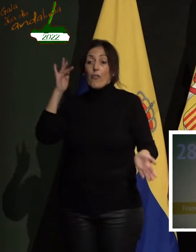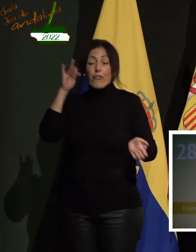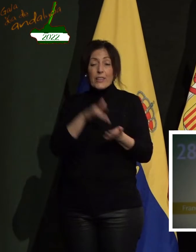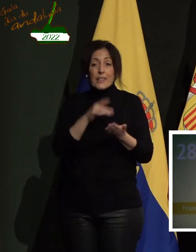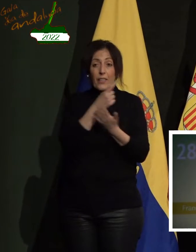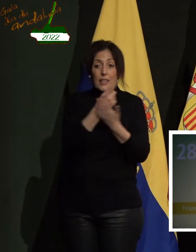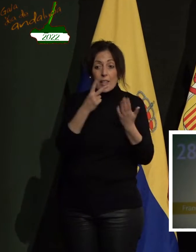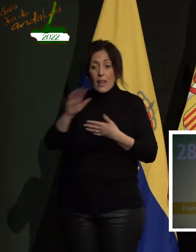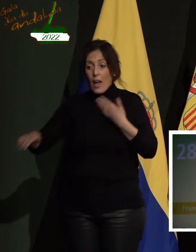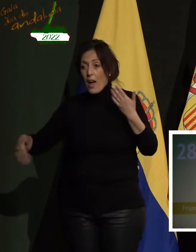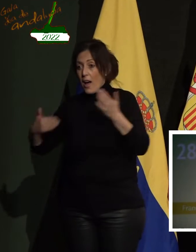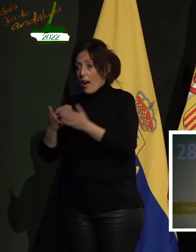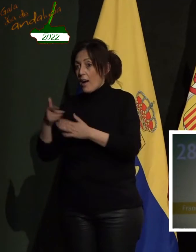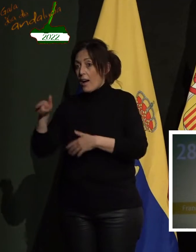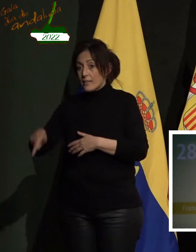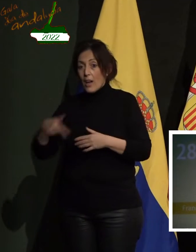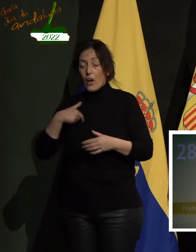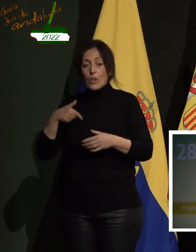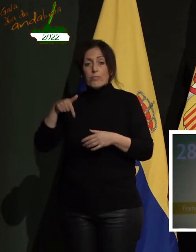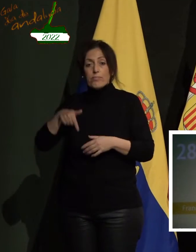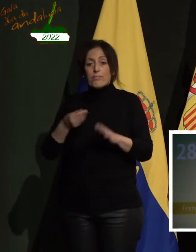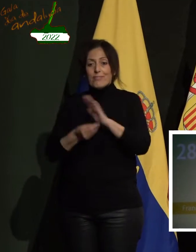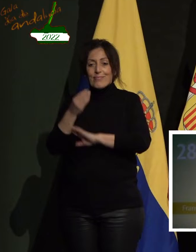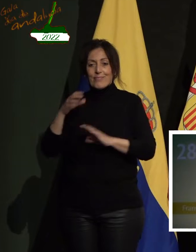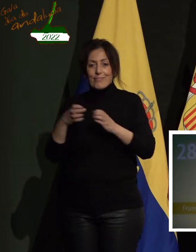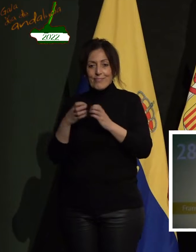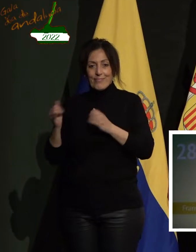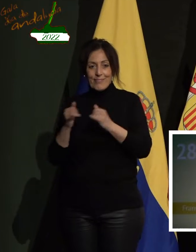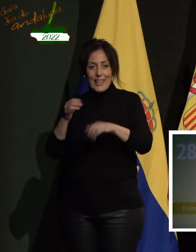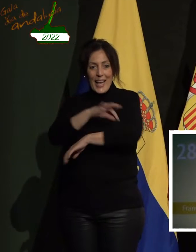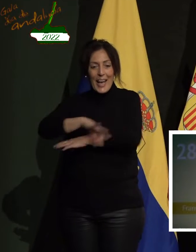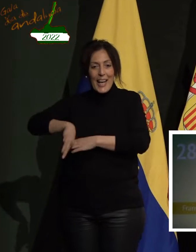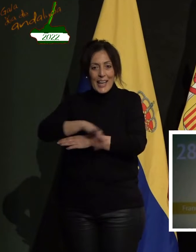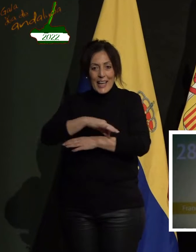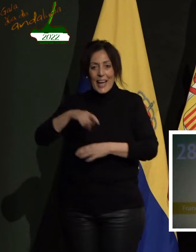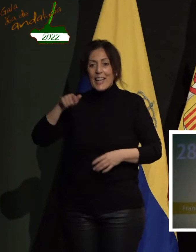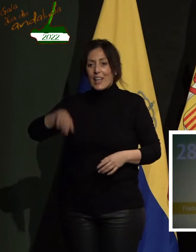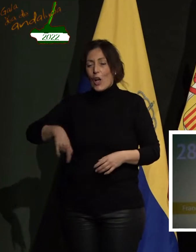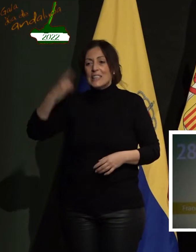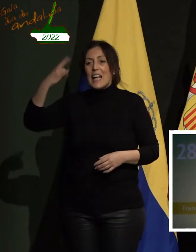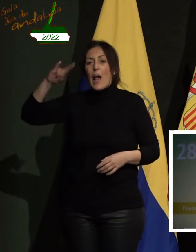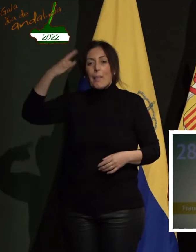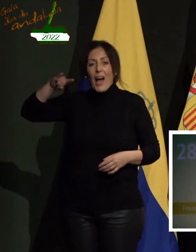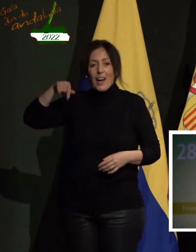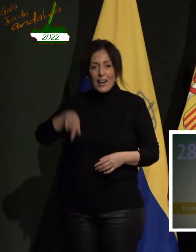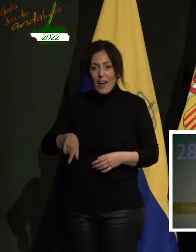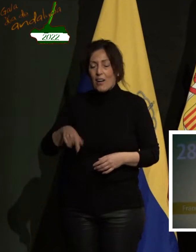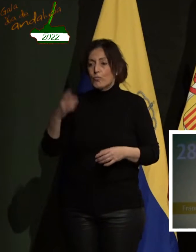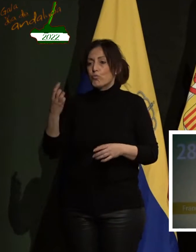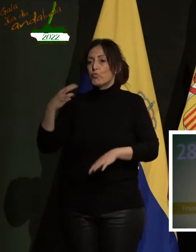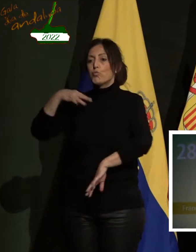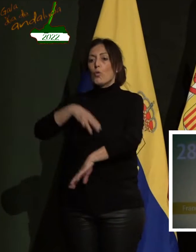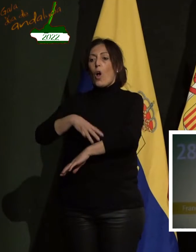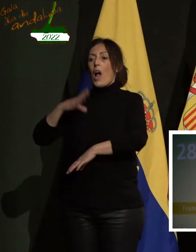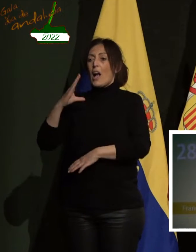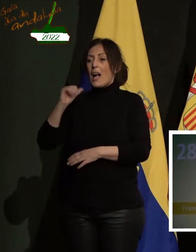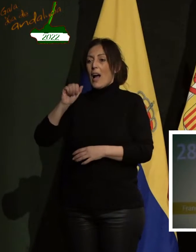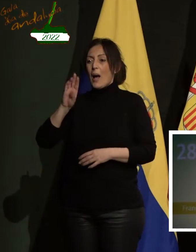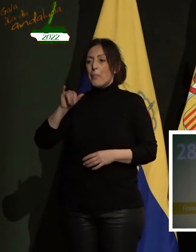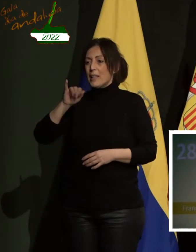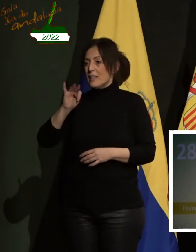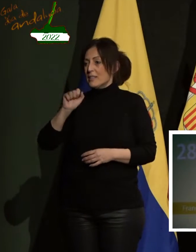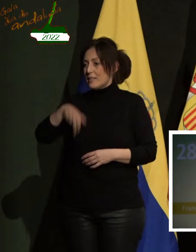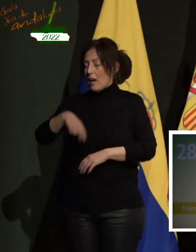la actualidad, este palmeño desarrolla su labor en el mando de ingenieros en Salamanca, donde con el grado de capitán dirige una